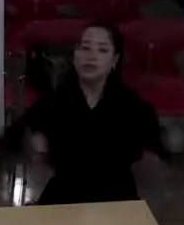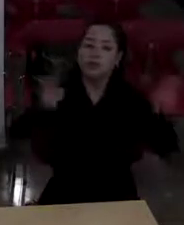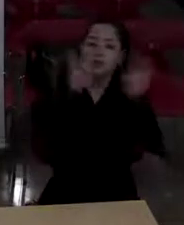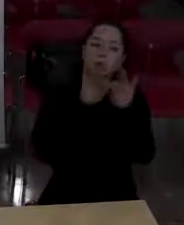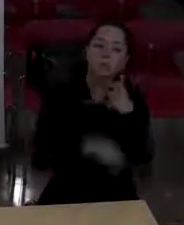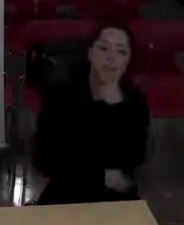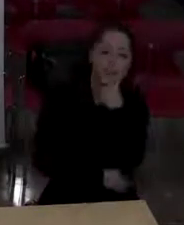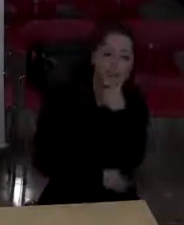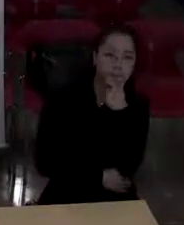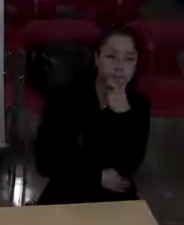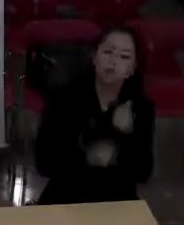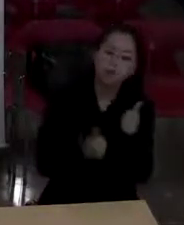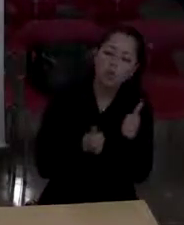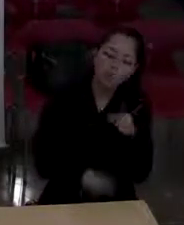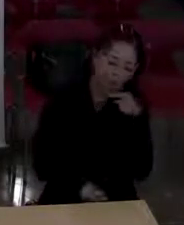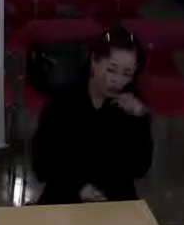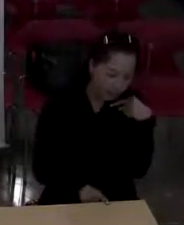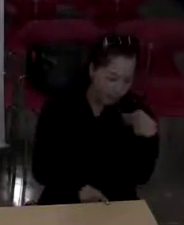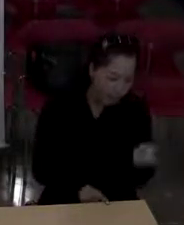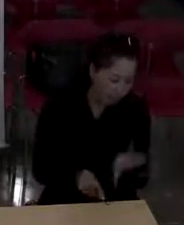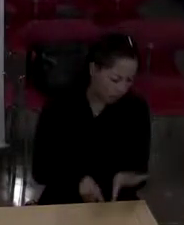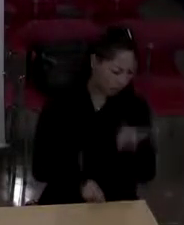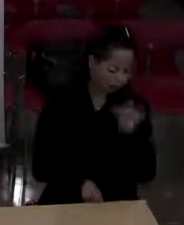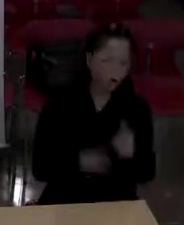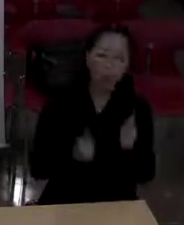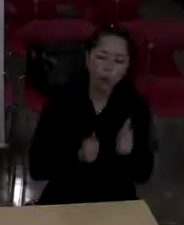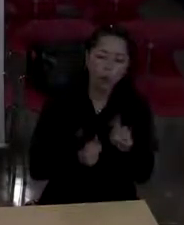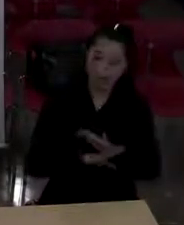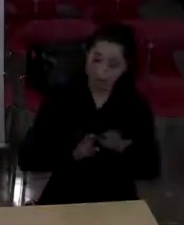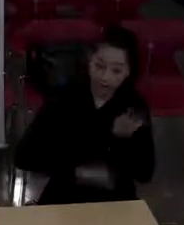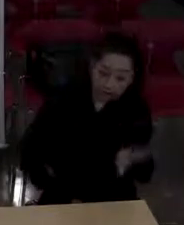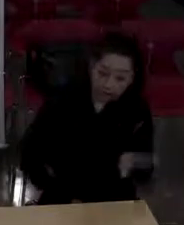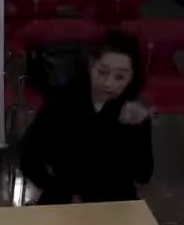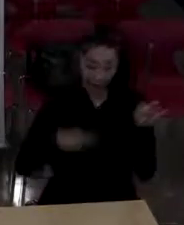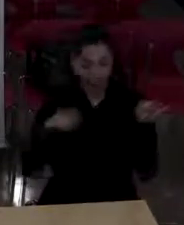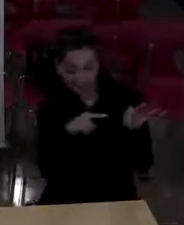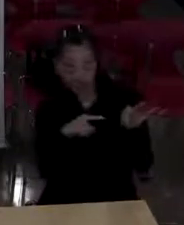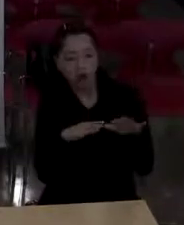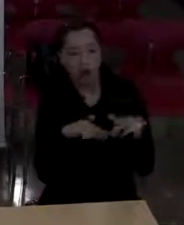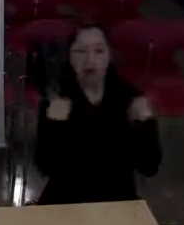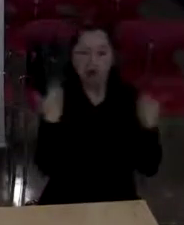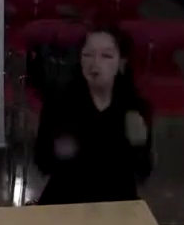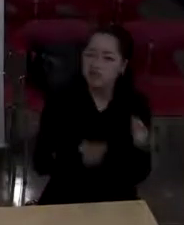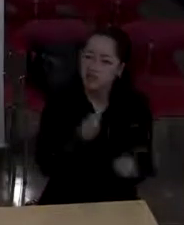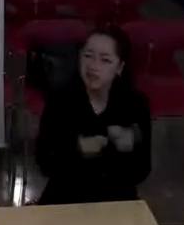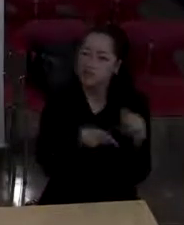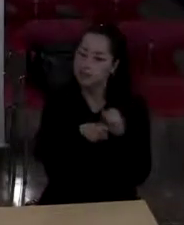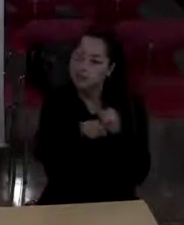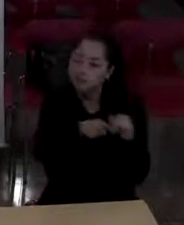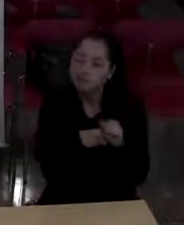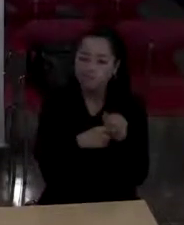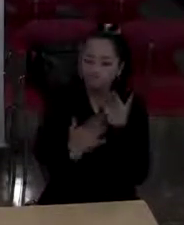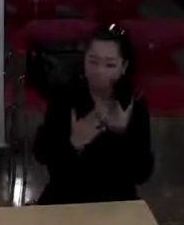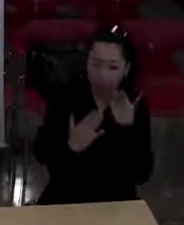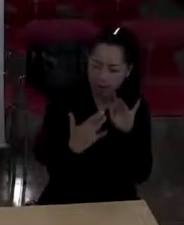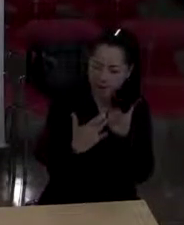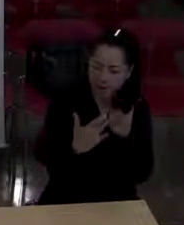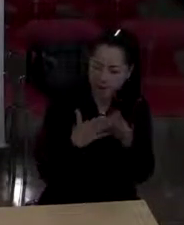esas interacciones comunicativas con el niño sordo. Muchas veces cuando la familia está en el